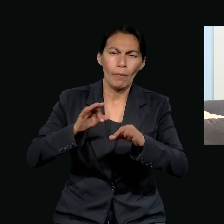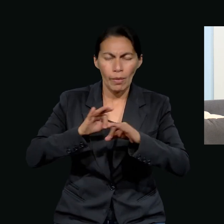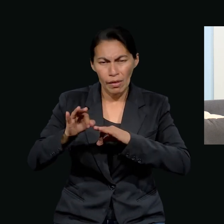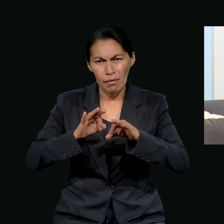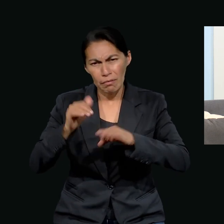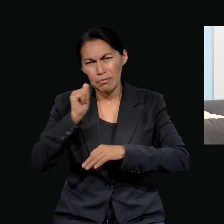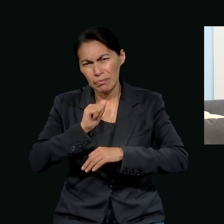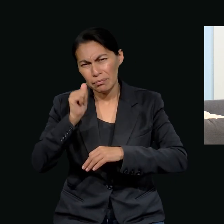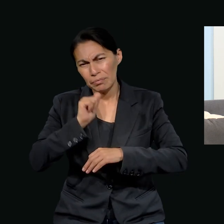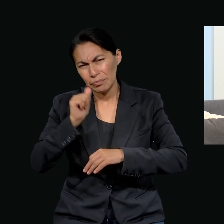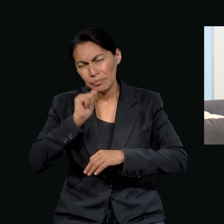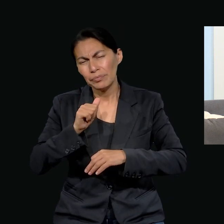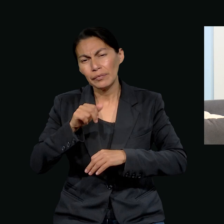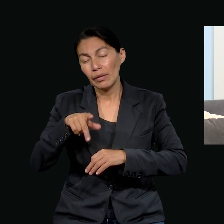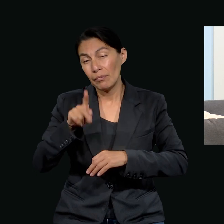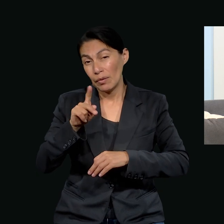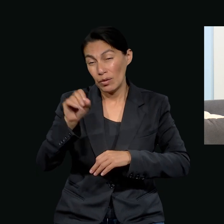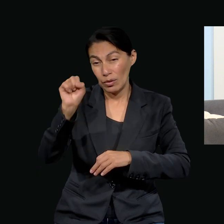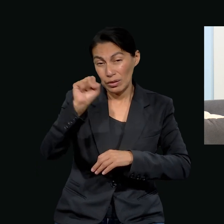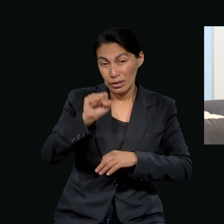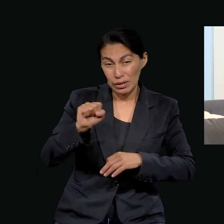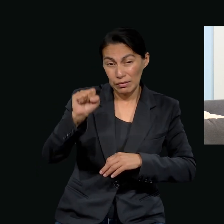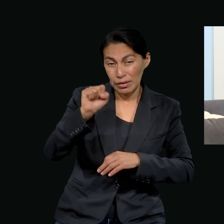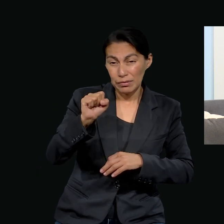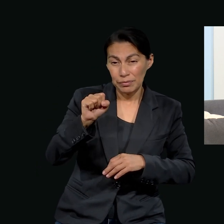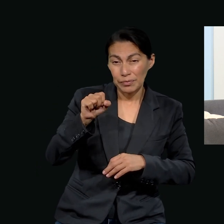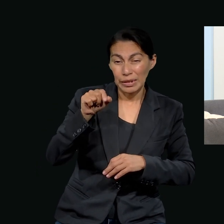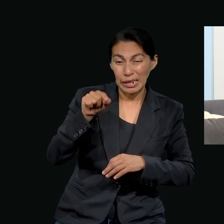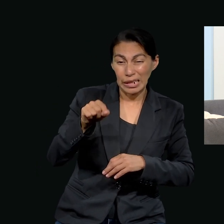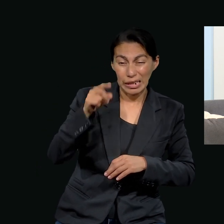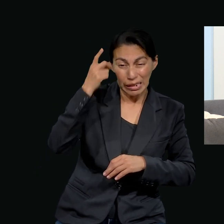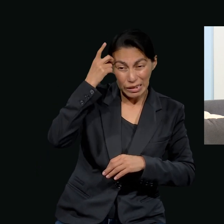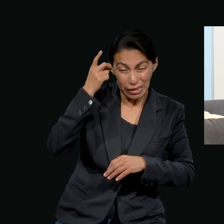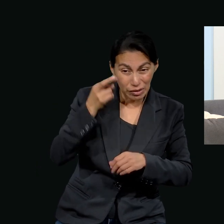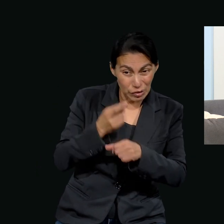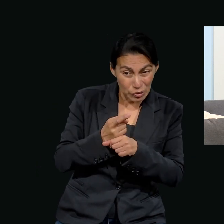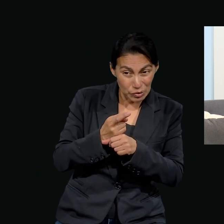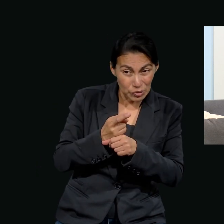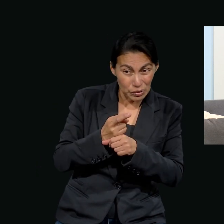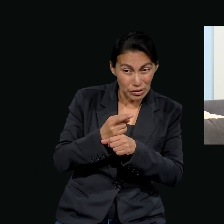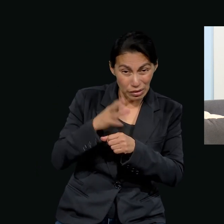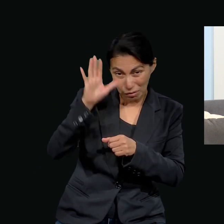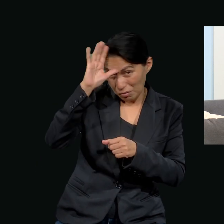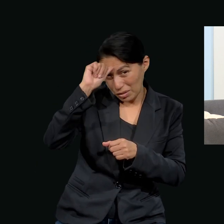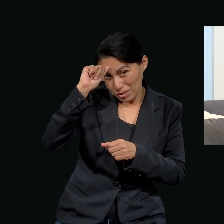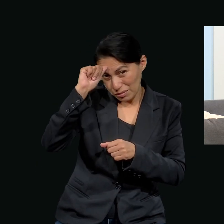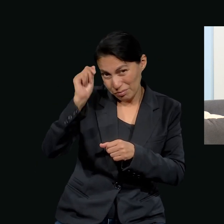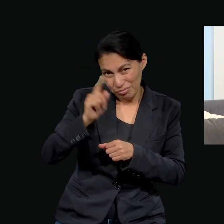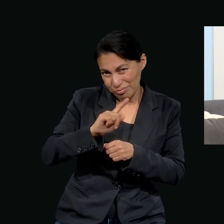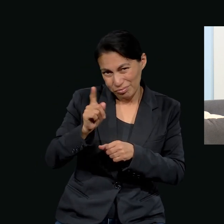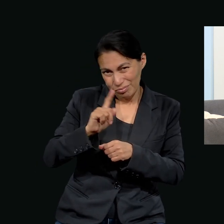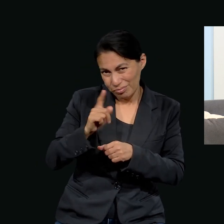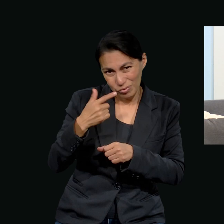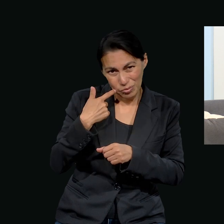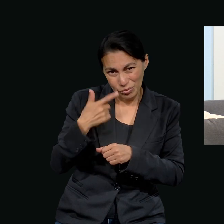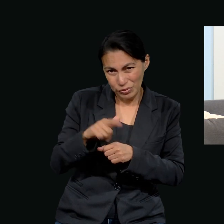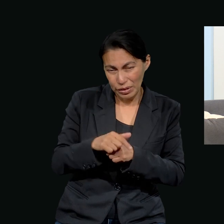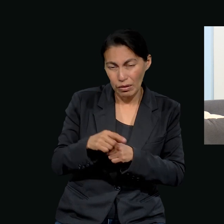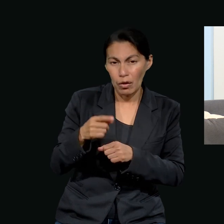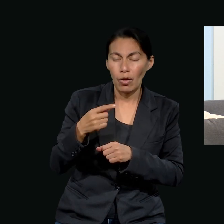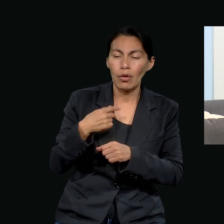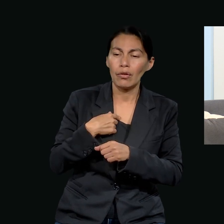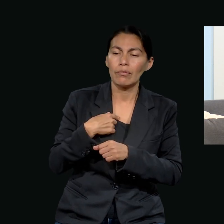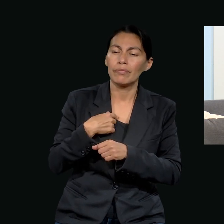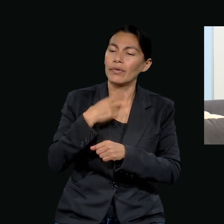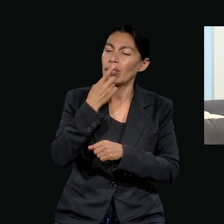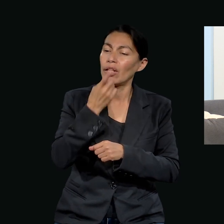Pero, por el asunto del sábado, el director de aquel entonces, pues, no estuvo muy de acuerdo y pidió que me trasladaran.